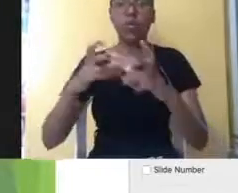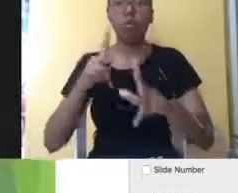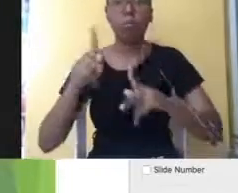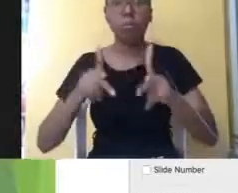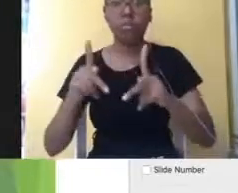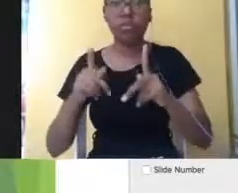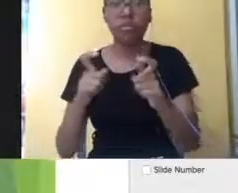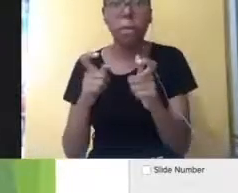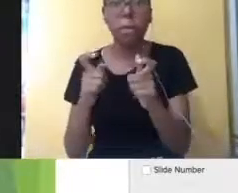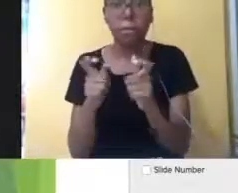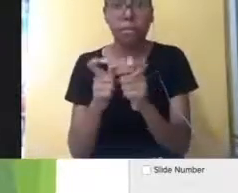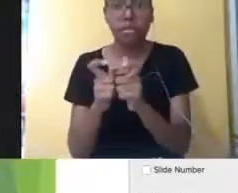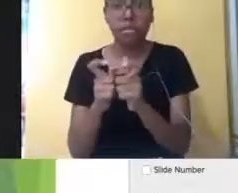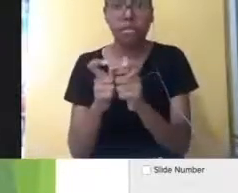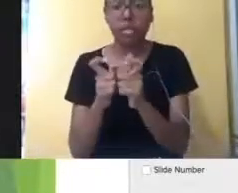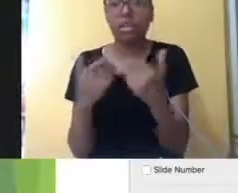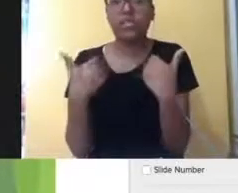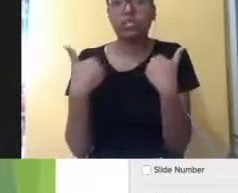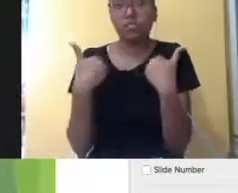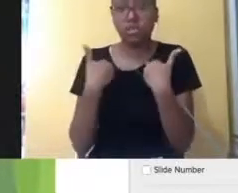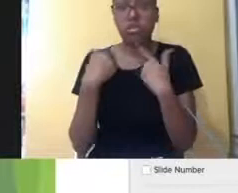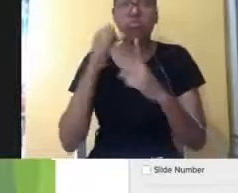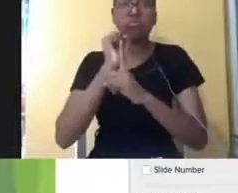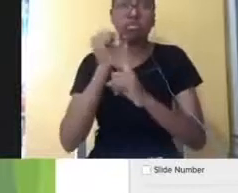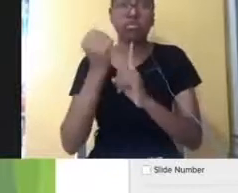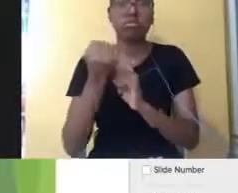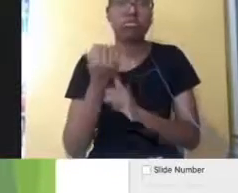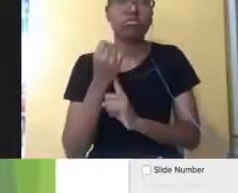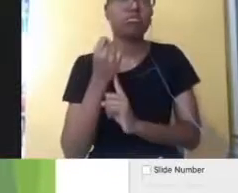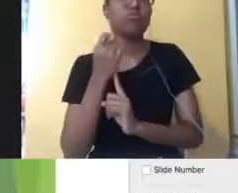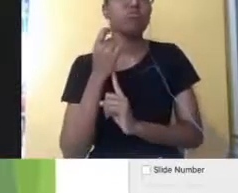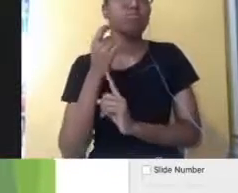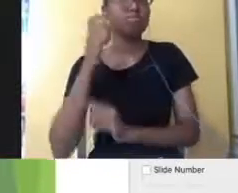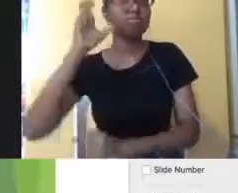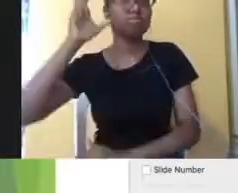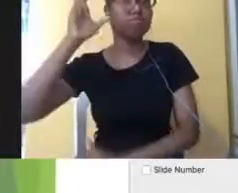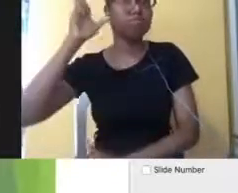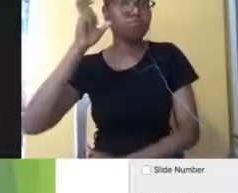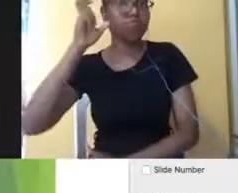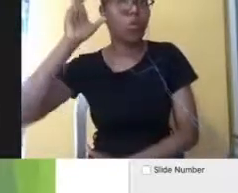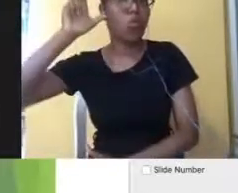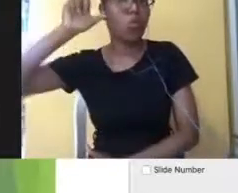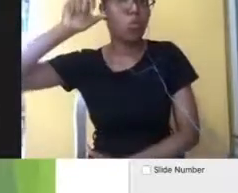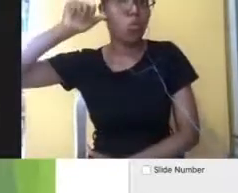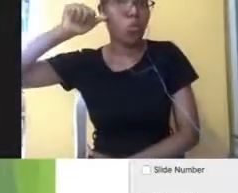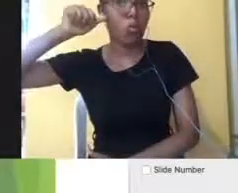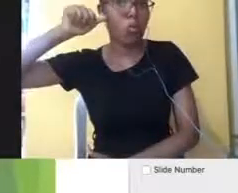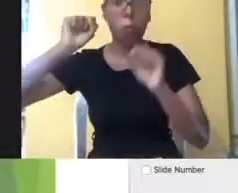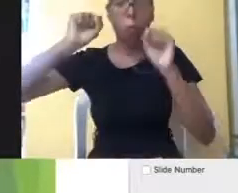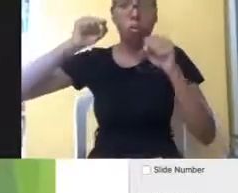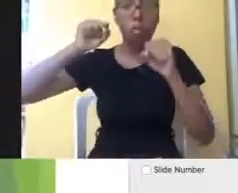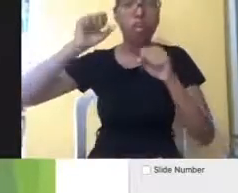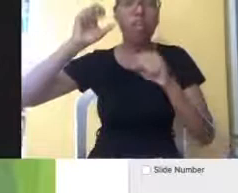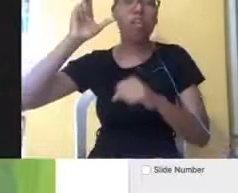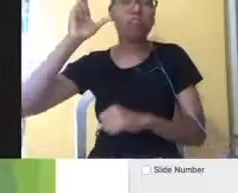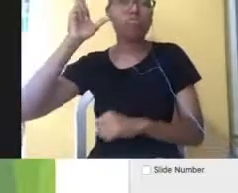una condición de pérdida auditiva, sea leve, moderada o profunda, y que tiene una cultura. Es